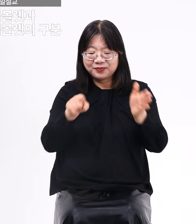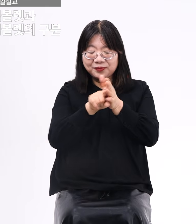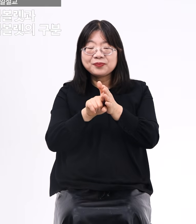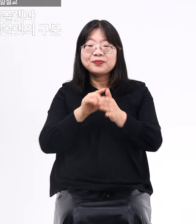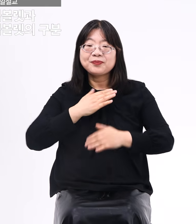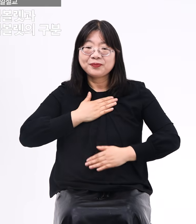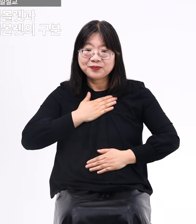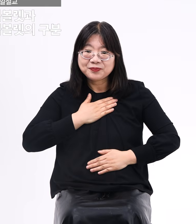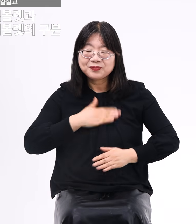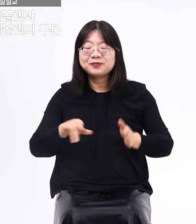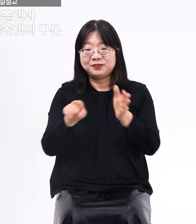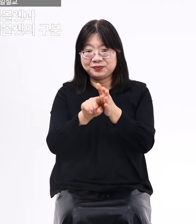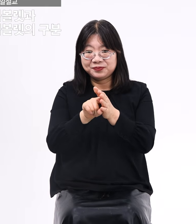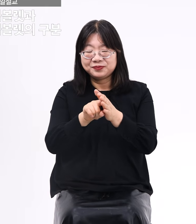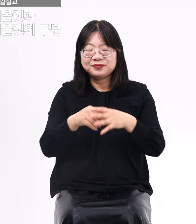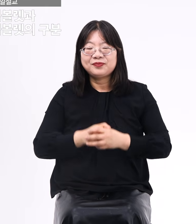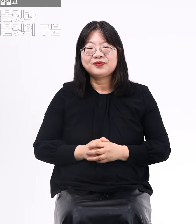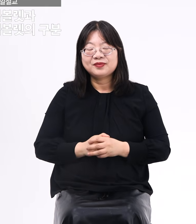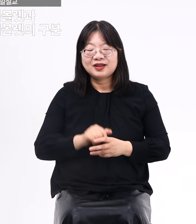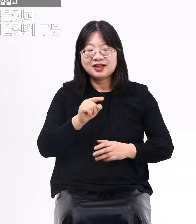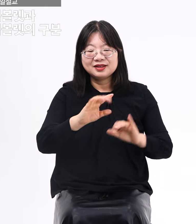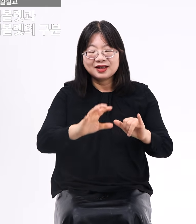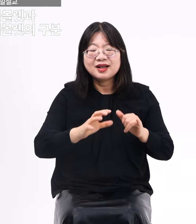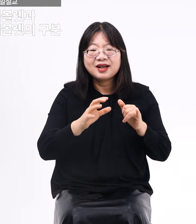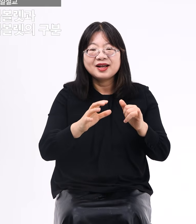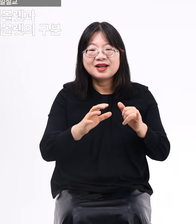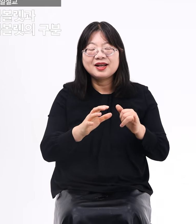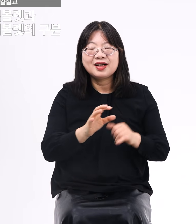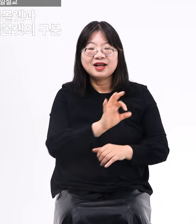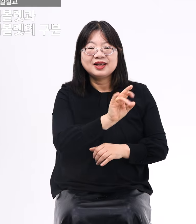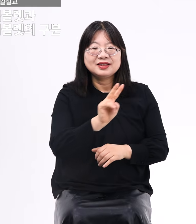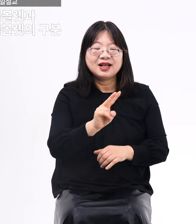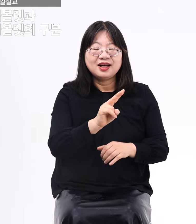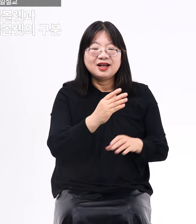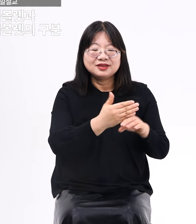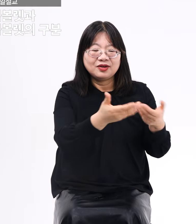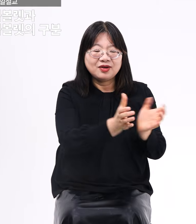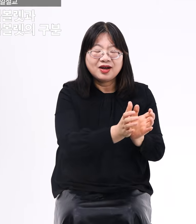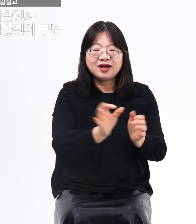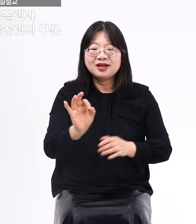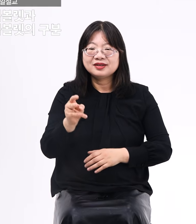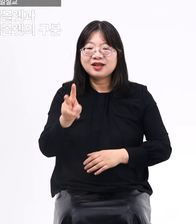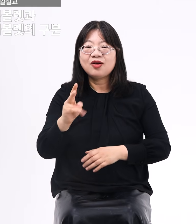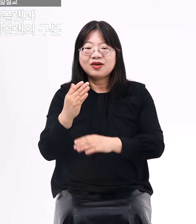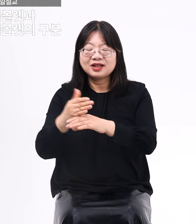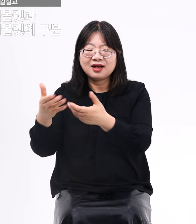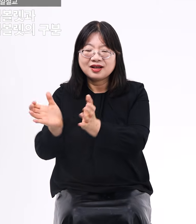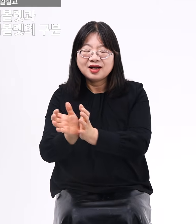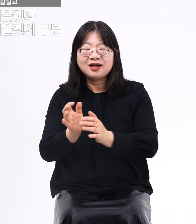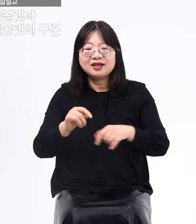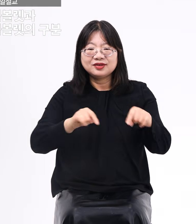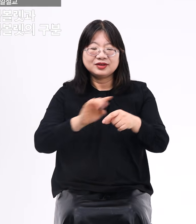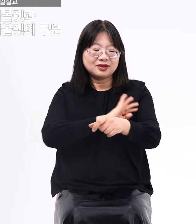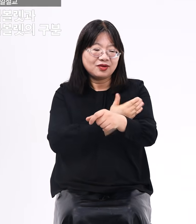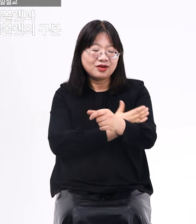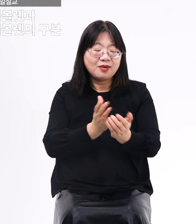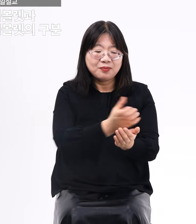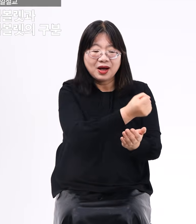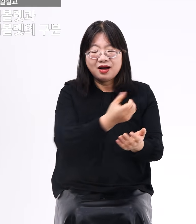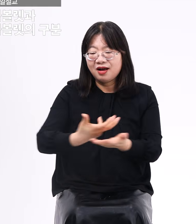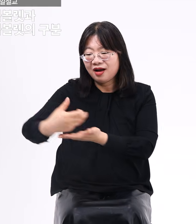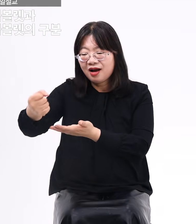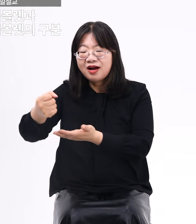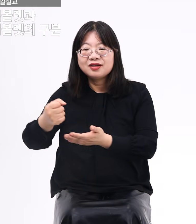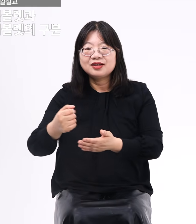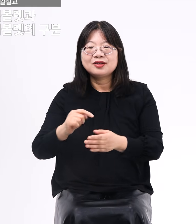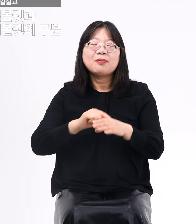믿습니까? 이 땅에 야당이 정권을 잡아야 된다, 여당이 정권을 잡아야 된다. 그럼 밖에 나가서 하세요,